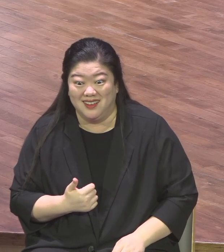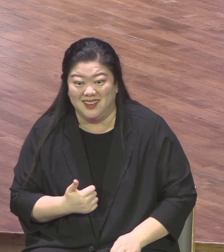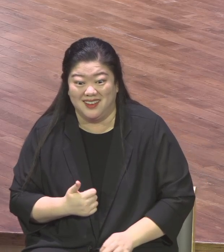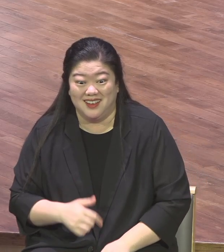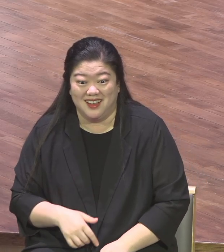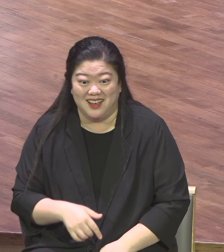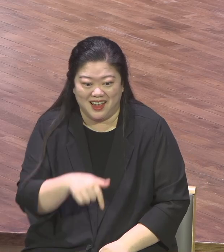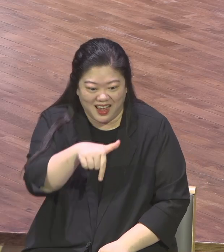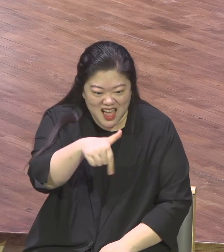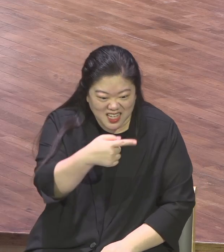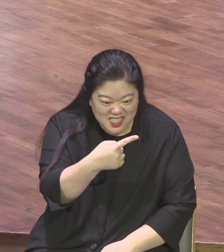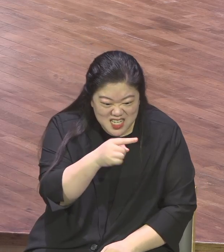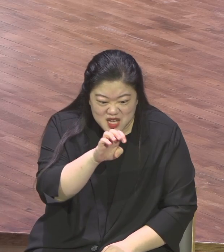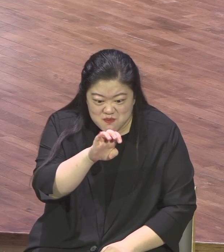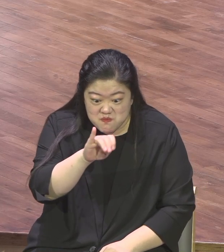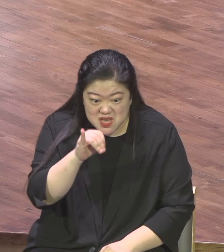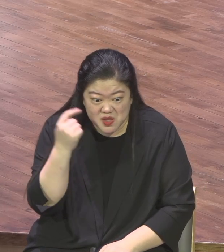말입니다만은.